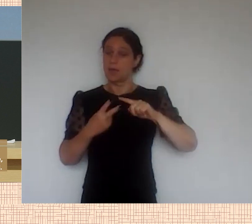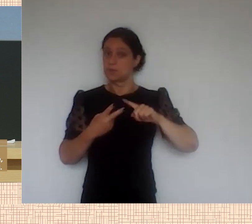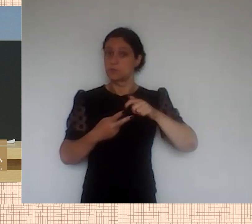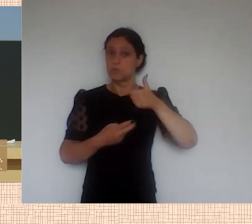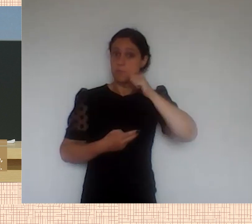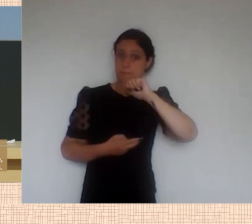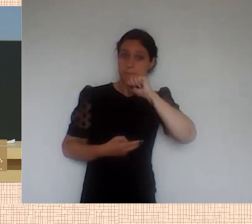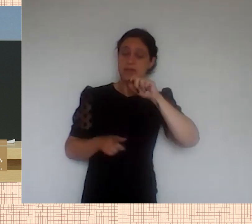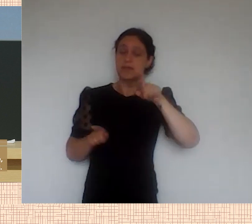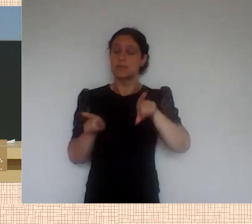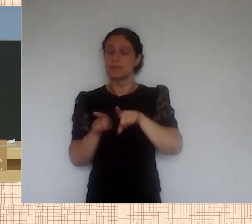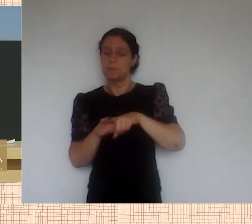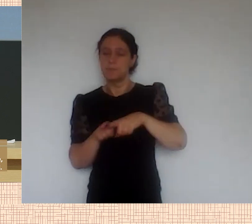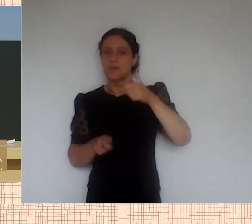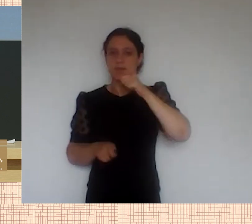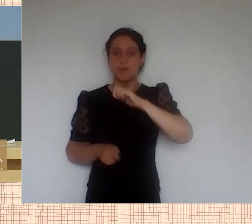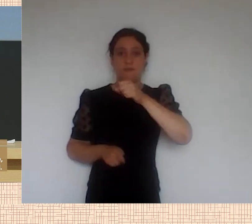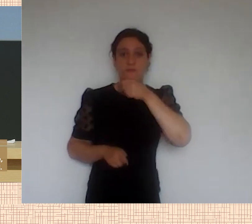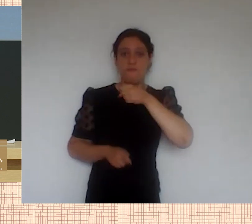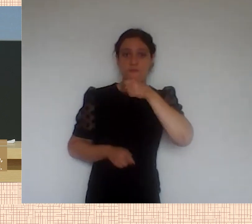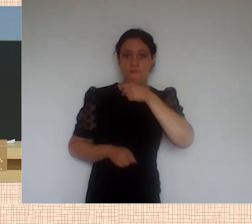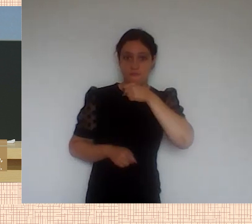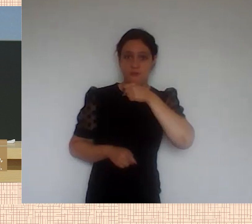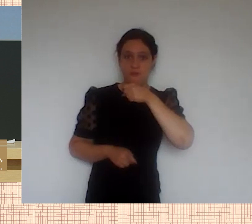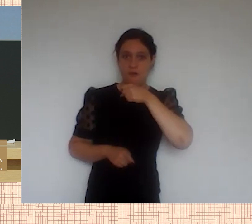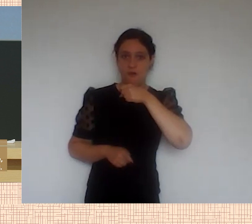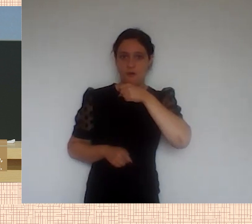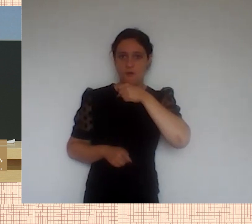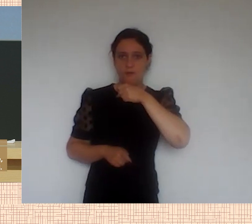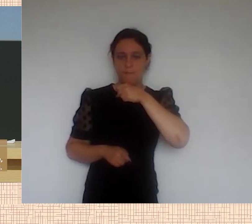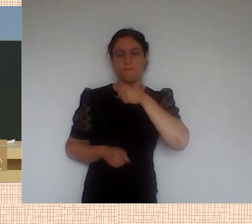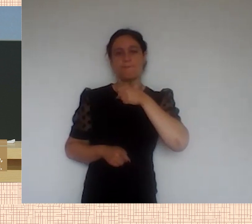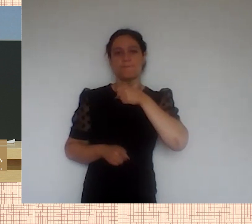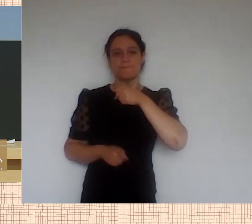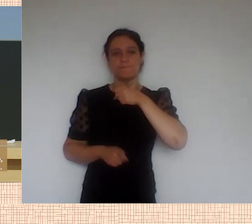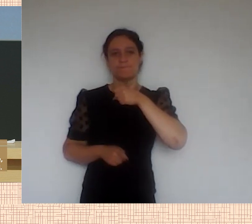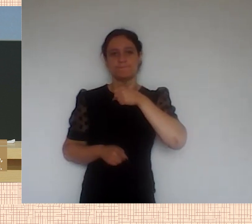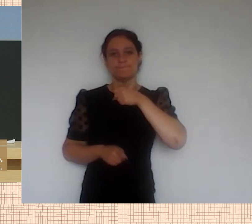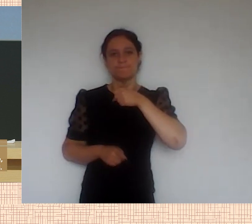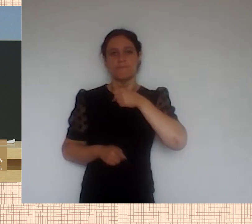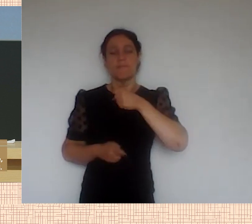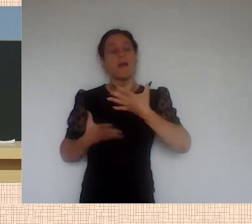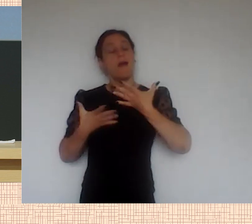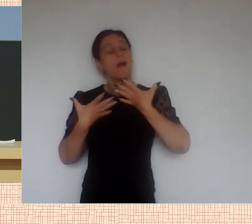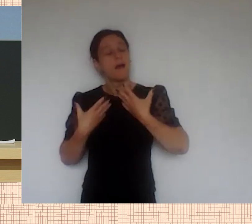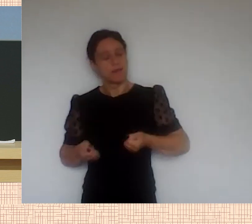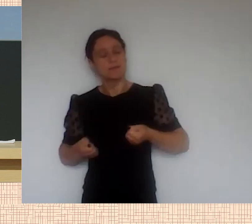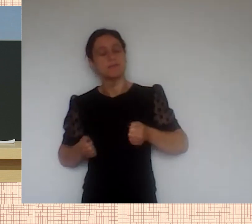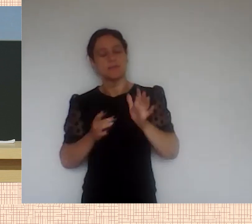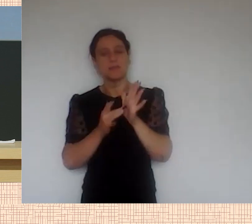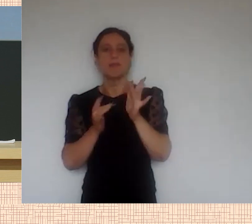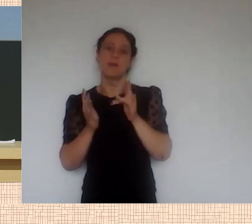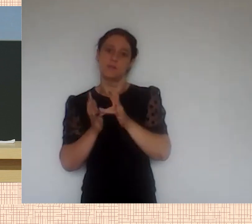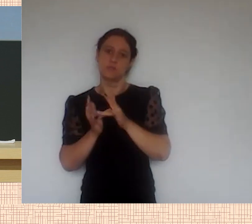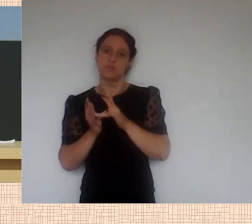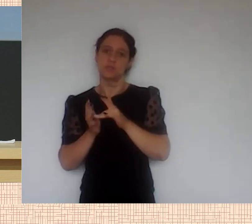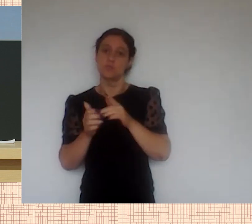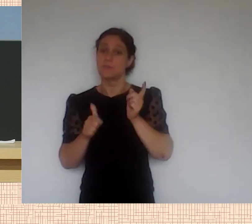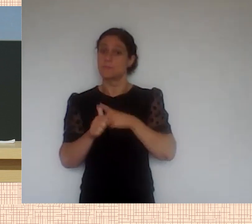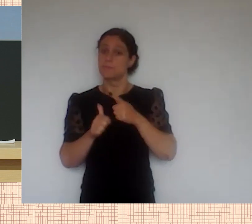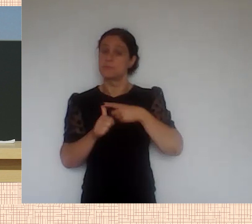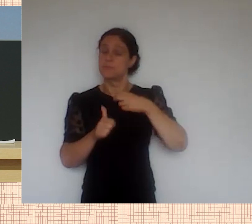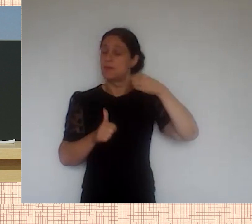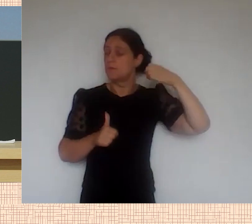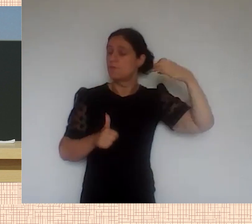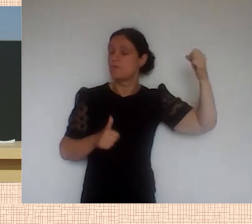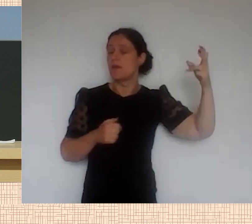Evangelho na primeira viagem de Paulo à Galácia, quando ele passou por Derbe, quando